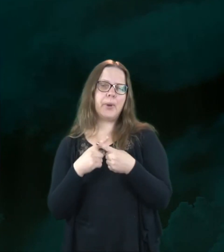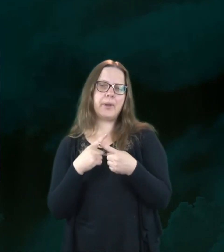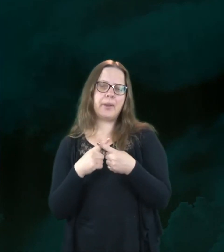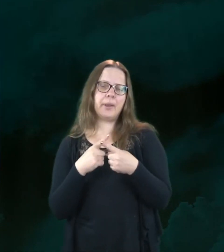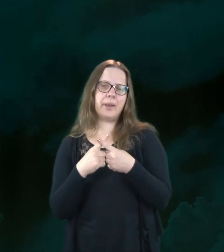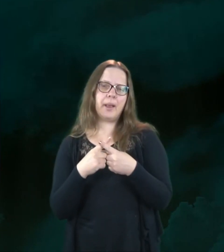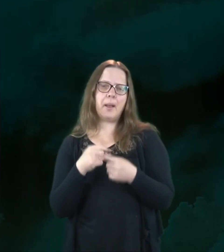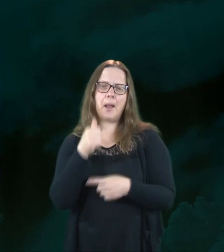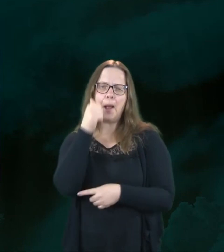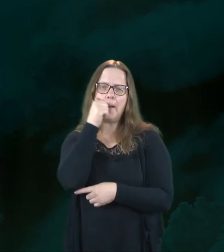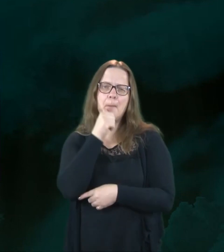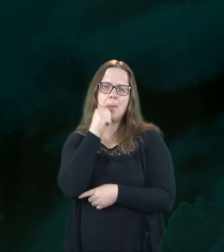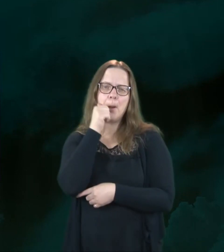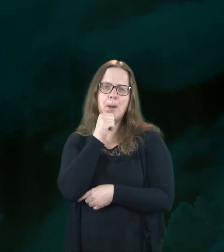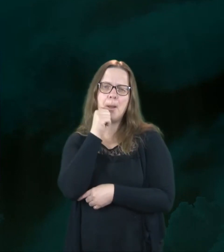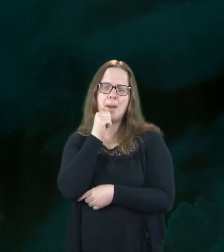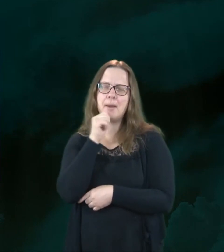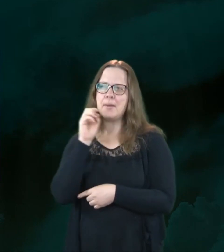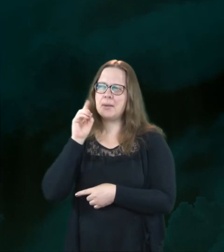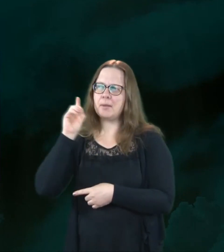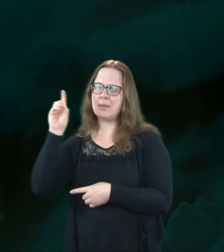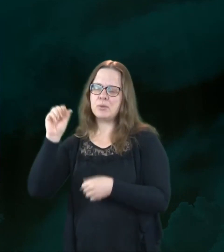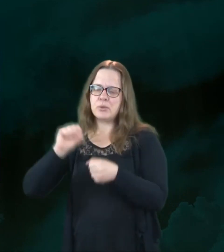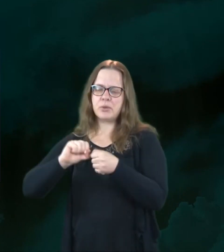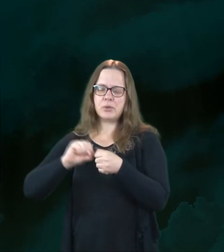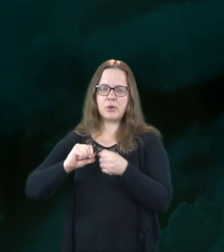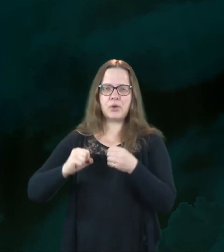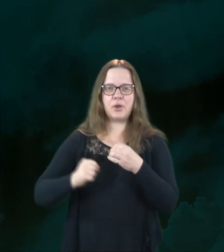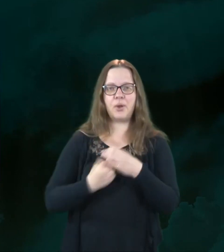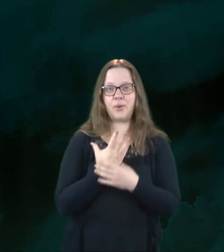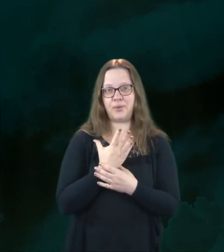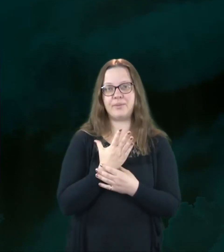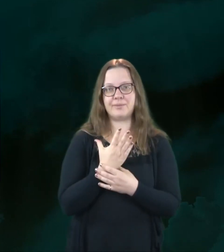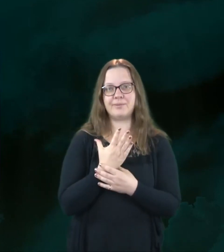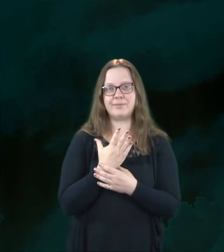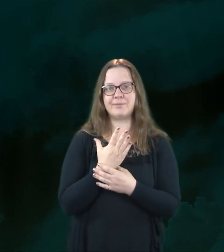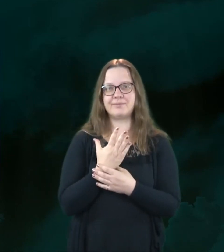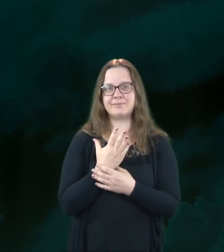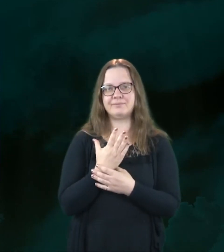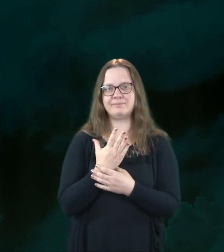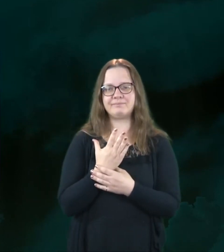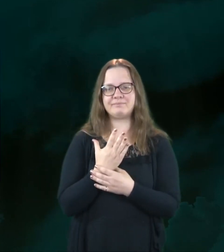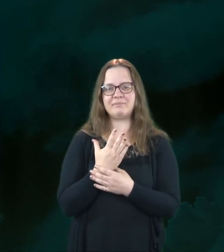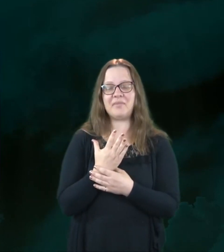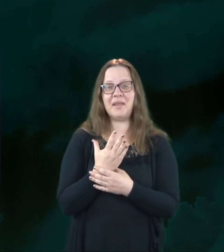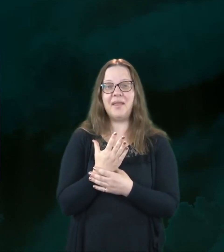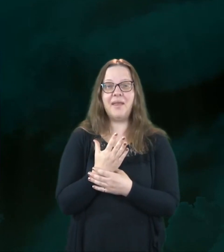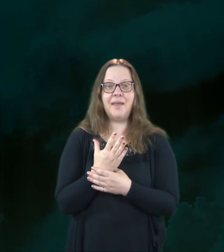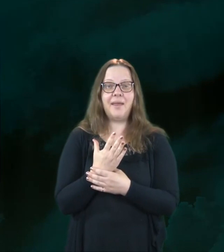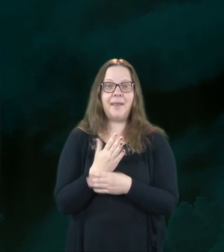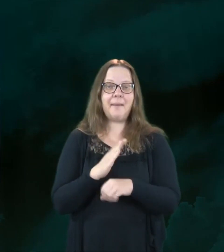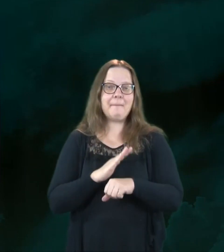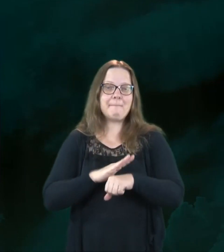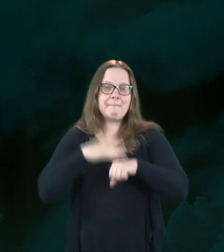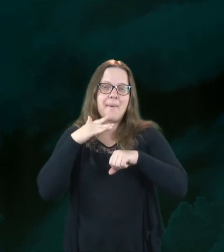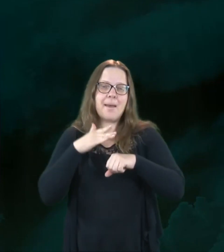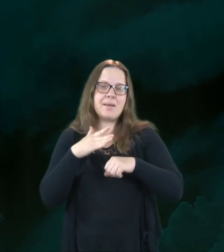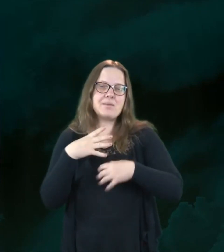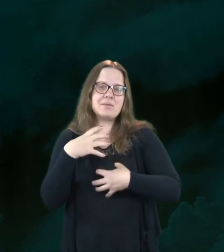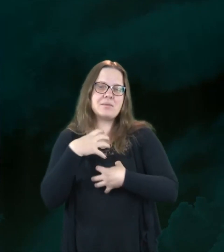Senhor criou, tem exatamente mais sensível a